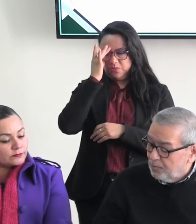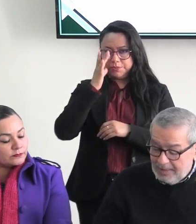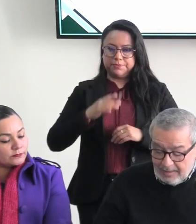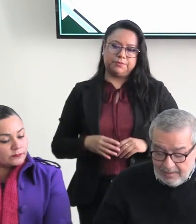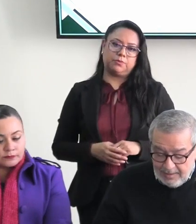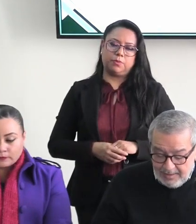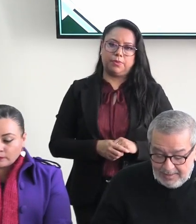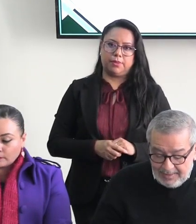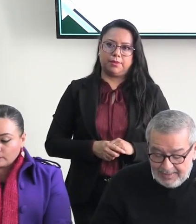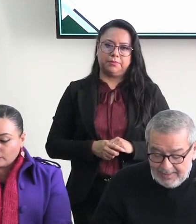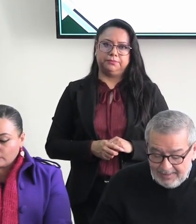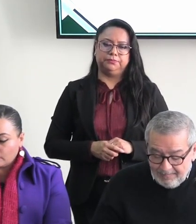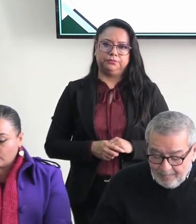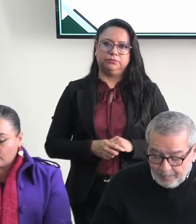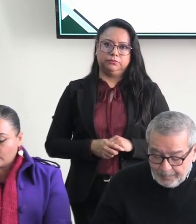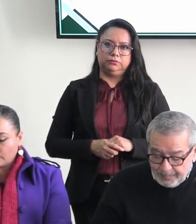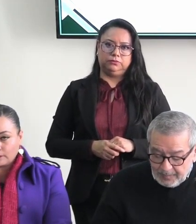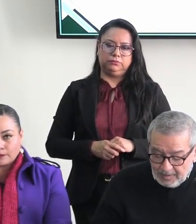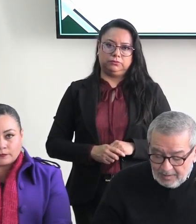voluntad popular.